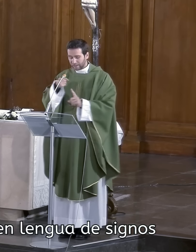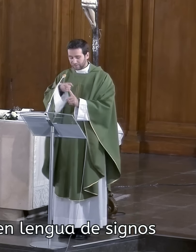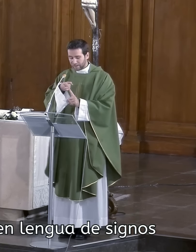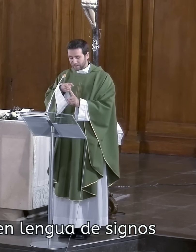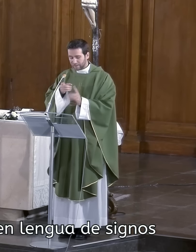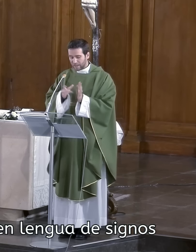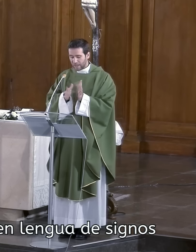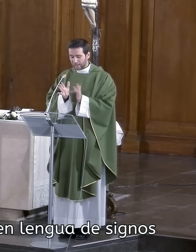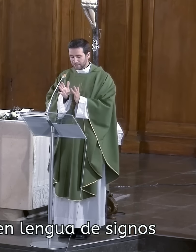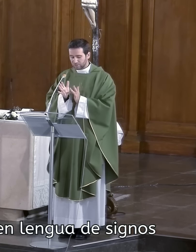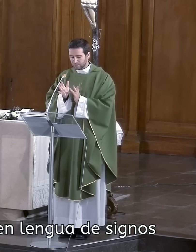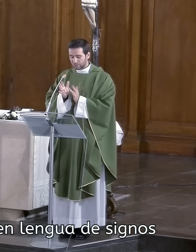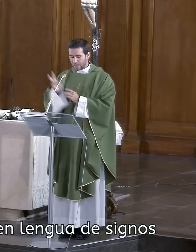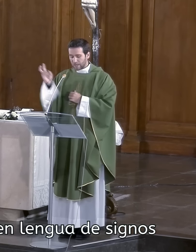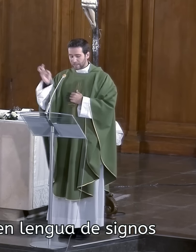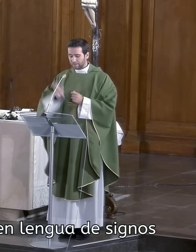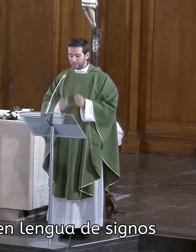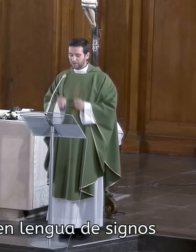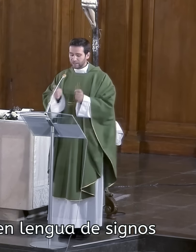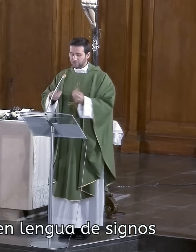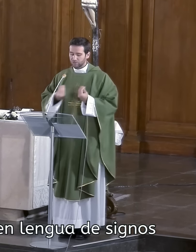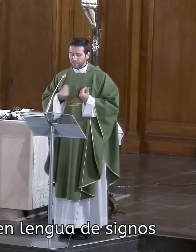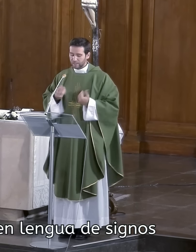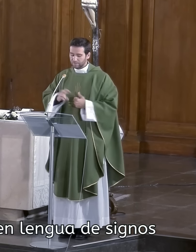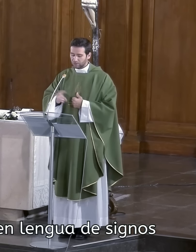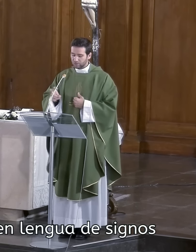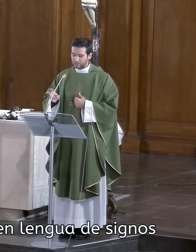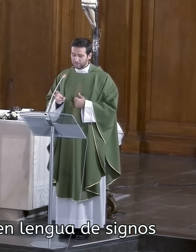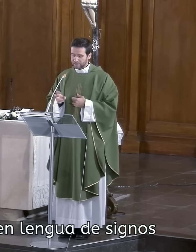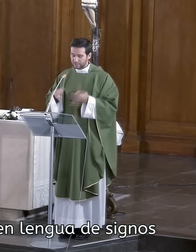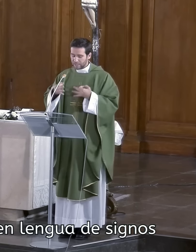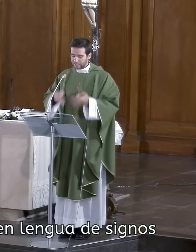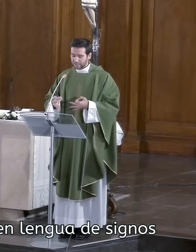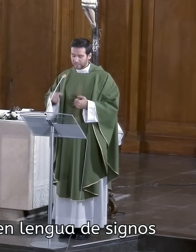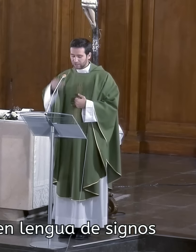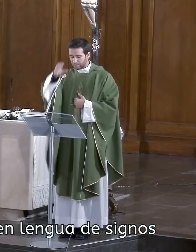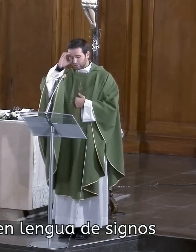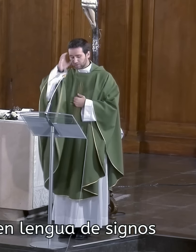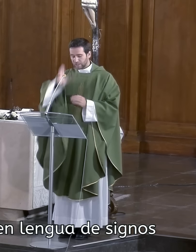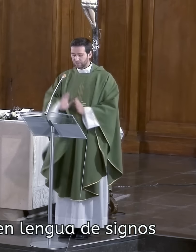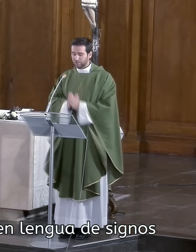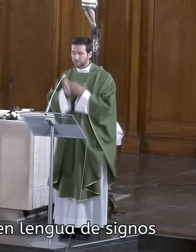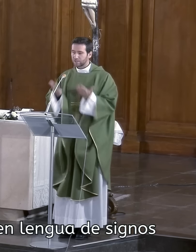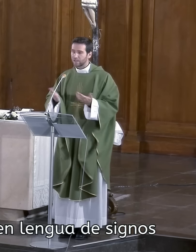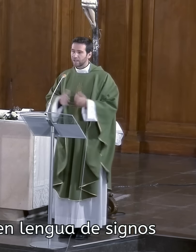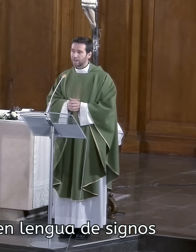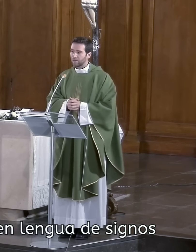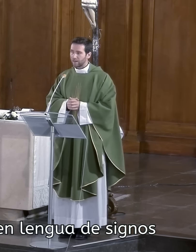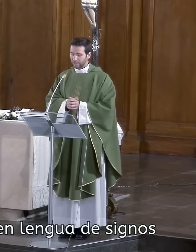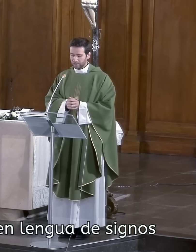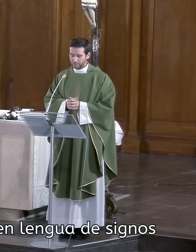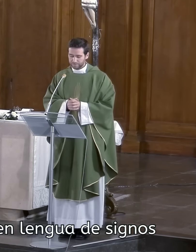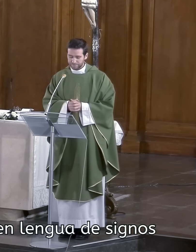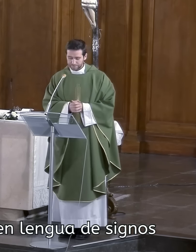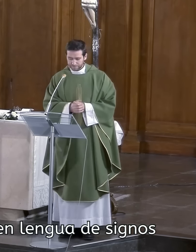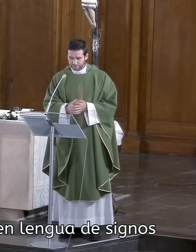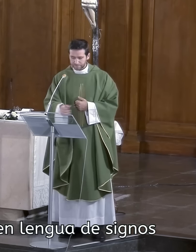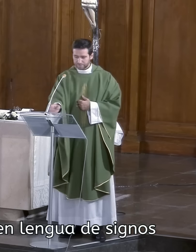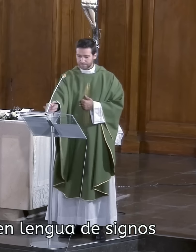clara referencia a Jesús, que ha venido a dar su vida por los demás, tal y como escucharemos en el Evangelio.